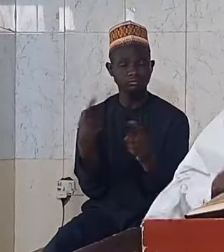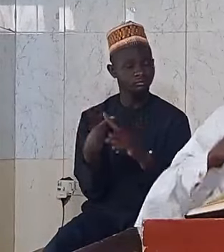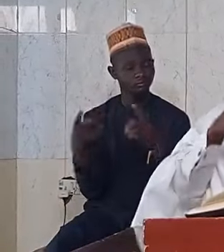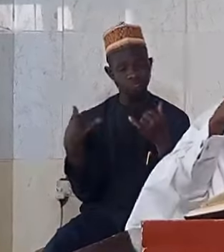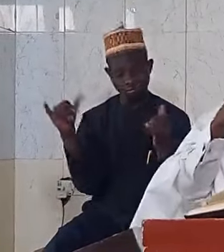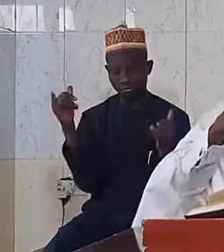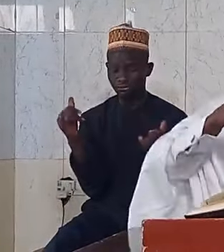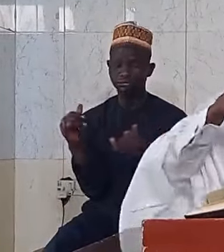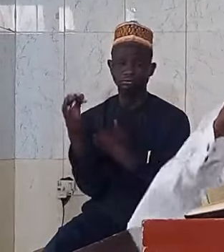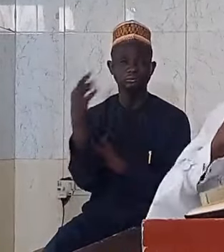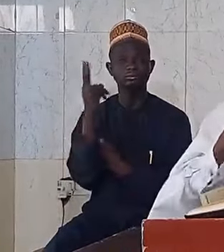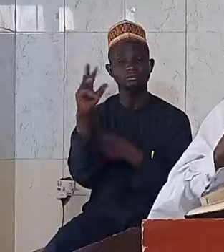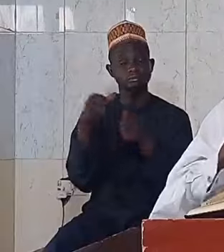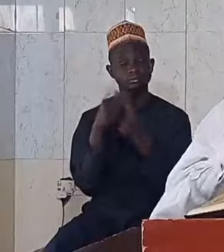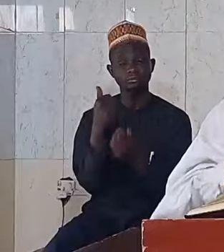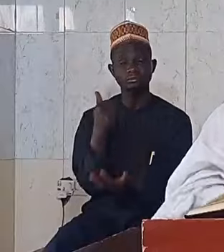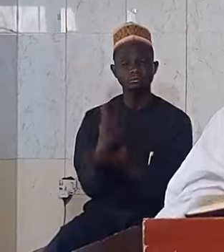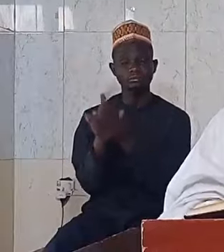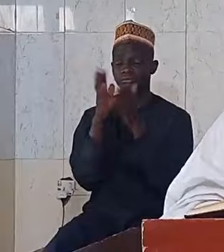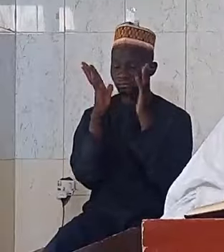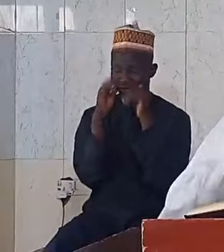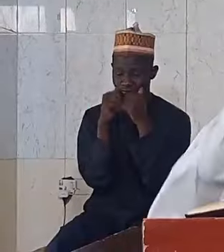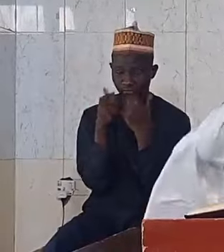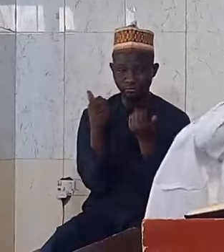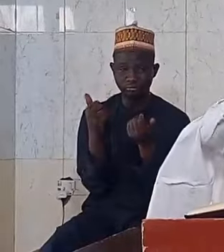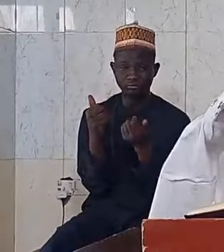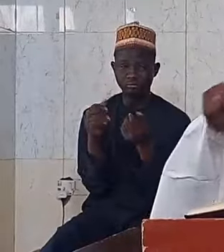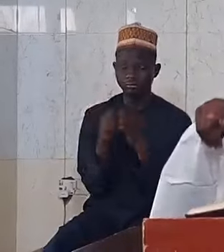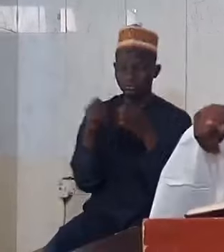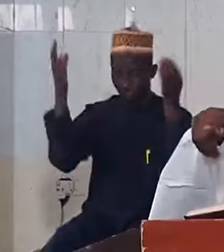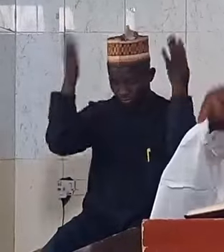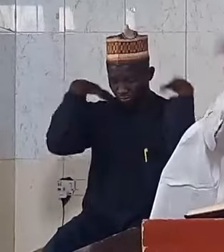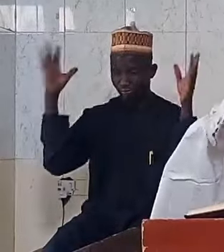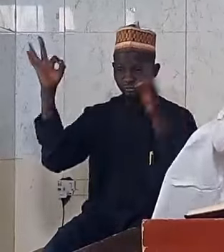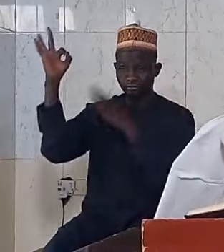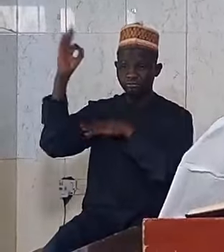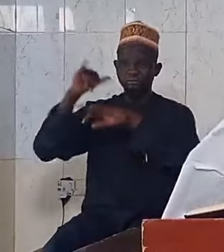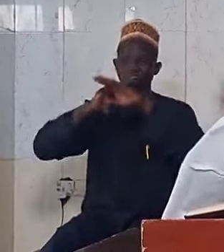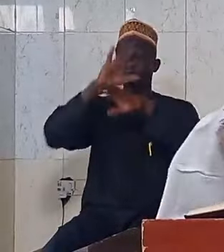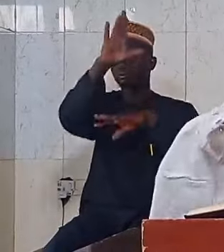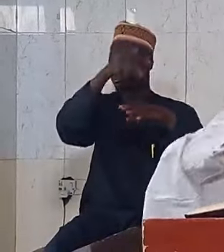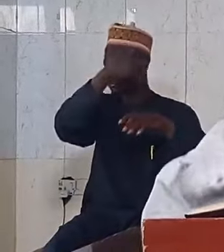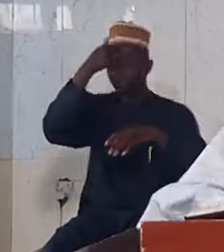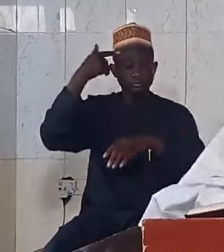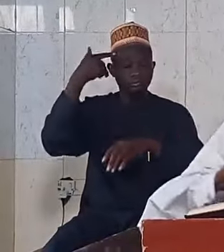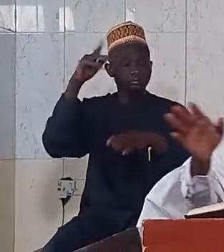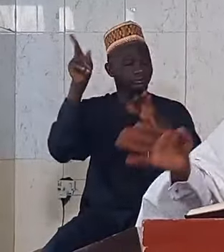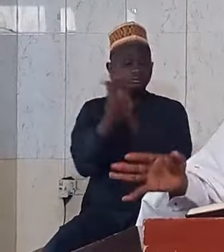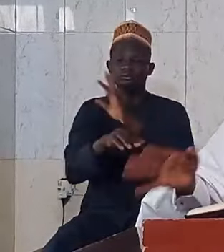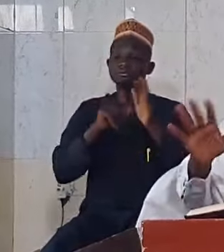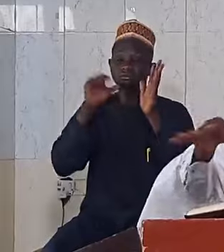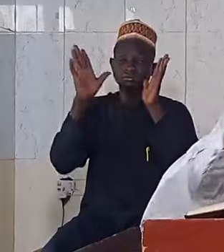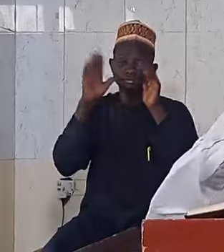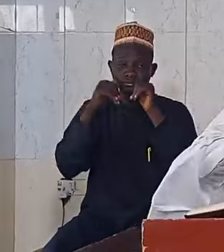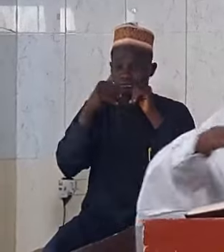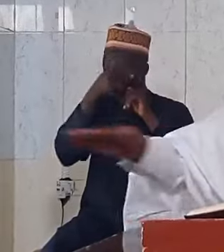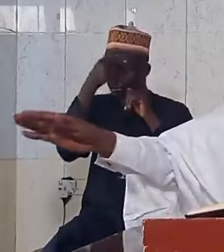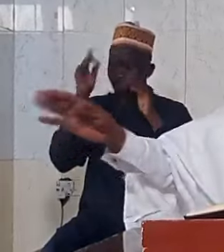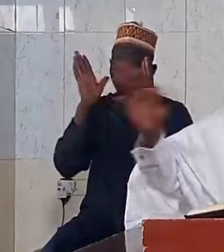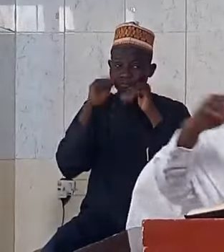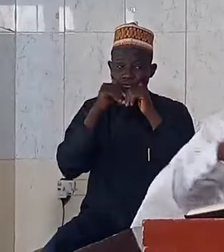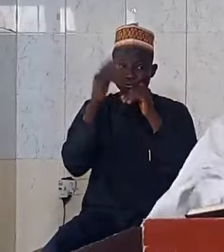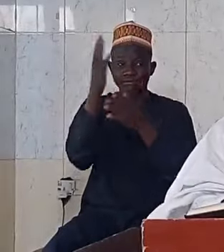Allah madaukaki kaga irin taimakon da yawa mu'minai har mala'iku aka turo suka yi yakin a madadin mu'minai kawai mu'minai suna bada